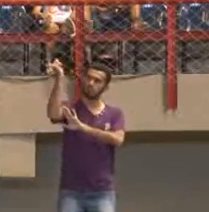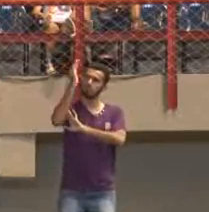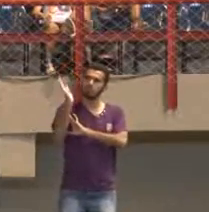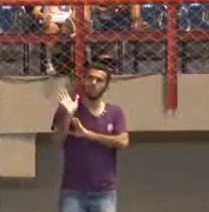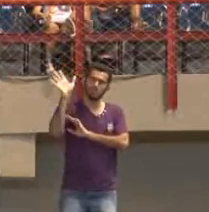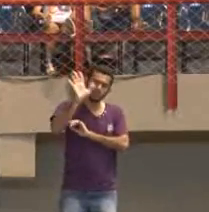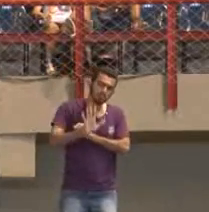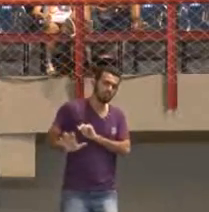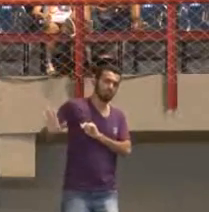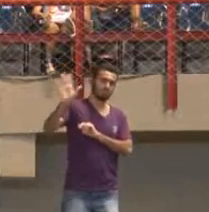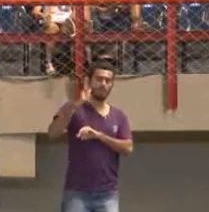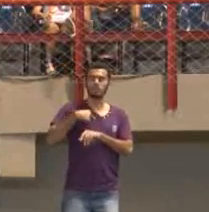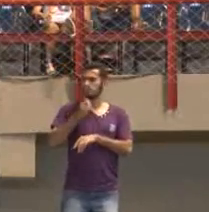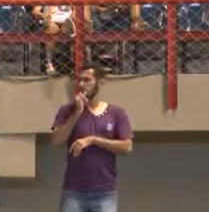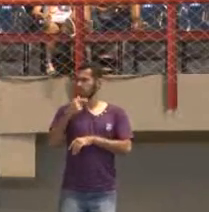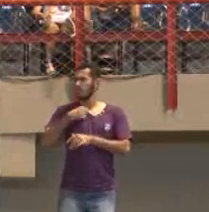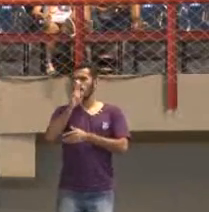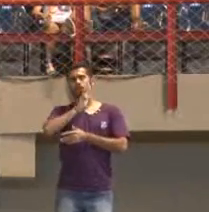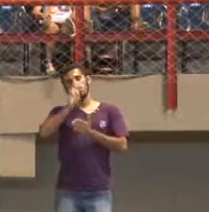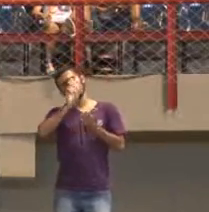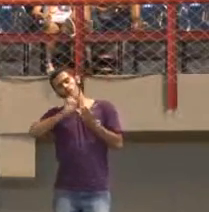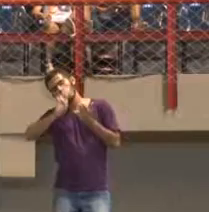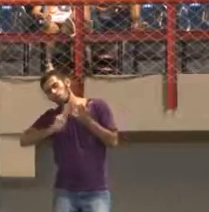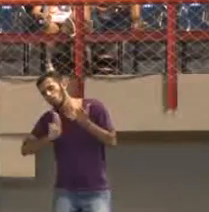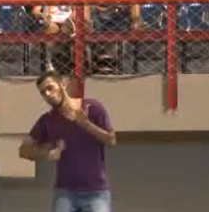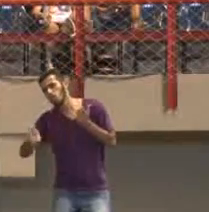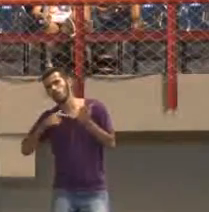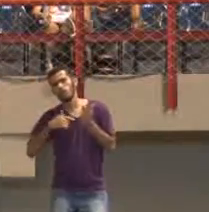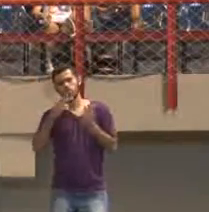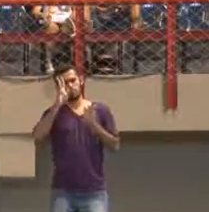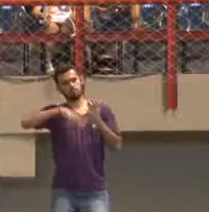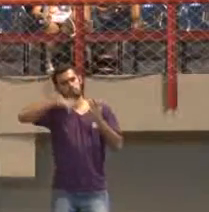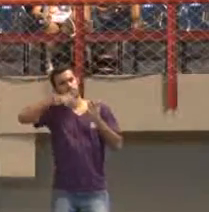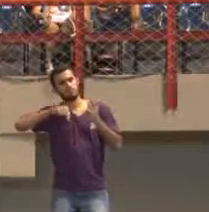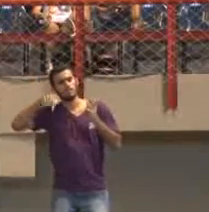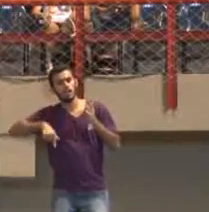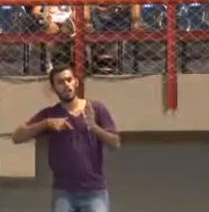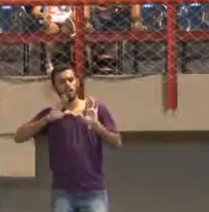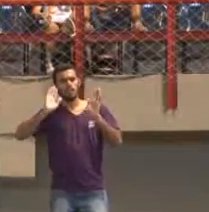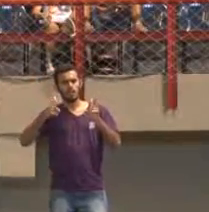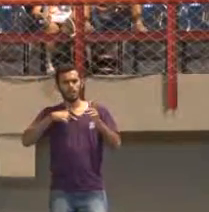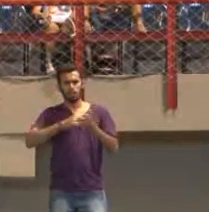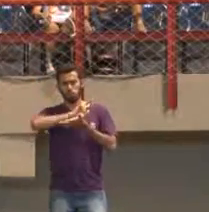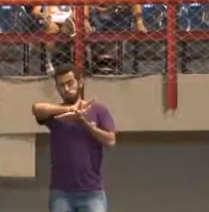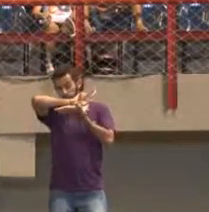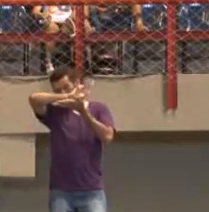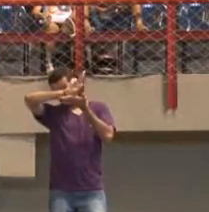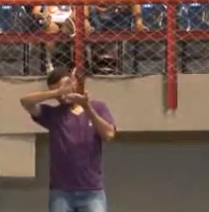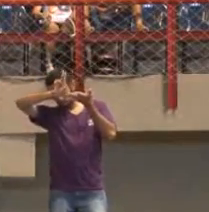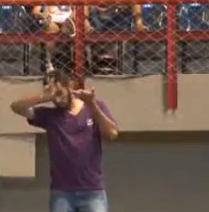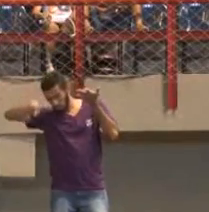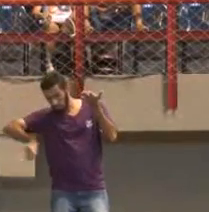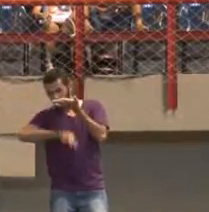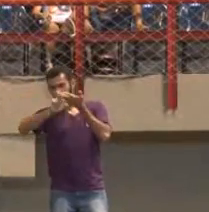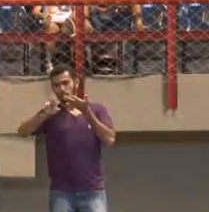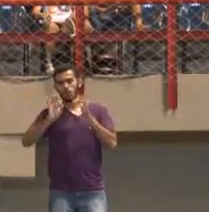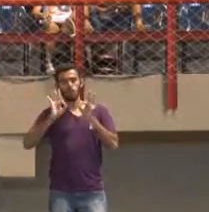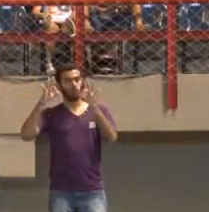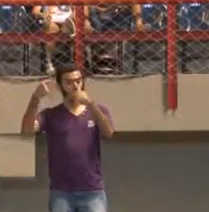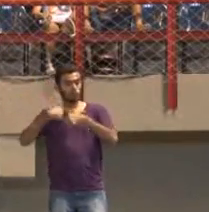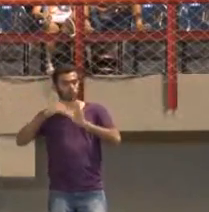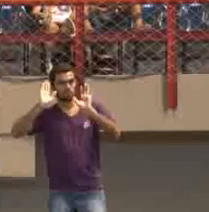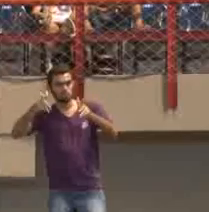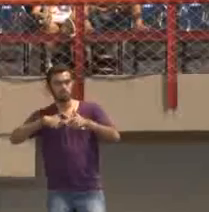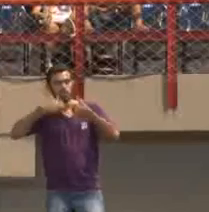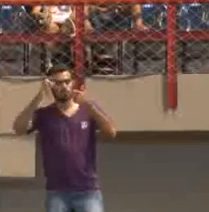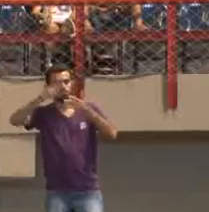Esses nomes que eu li aqui, soneto, poema, balada, vilancete, rondó, torneol, haikai, etc. Isso aí